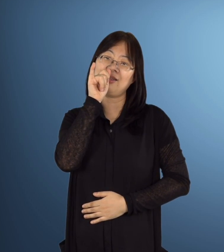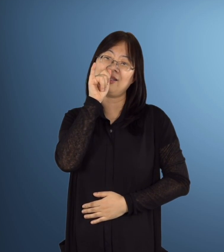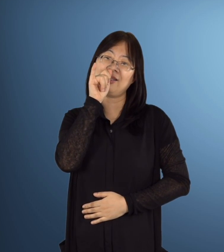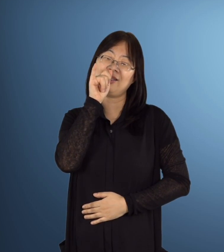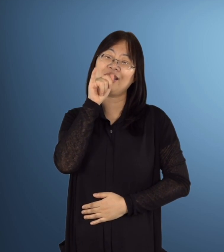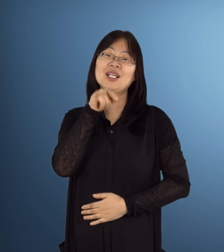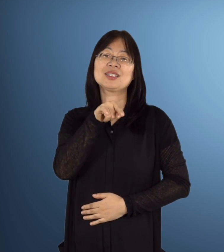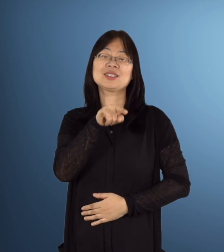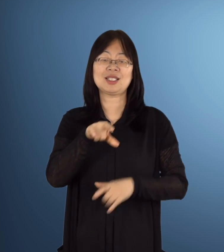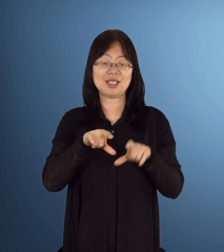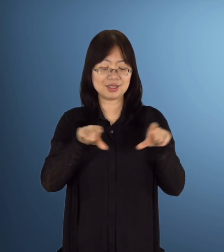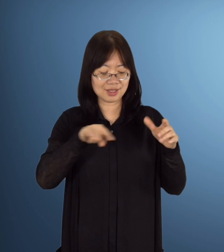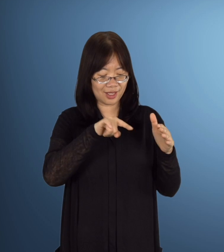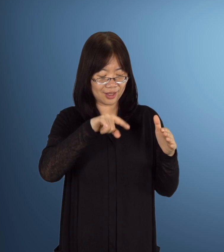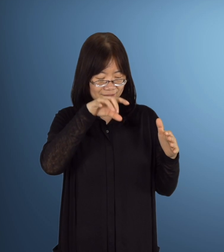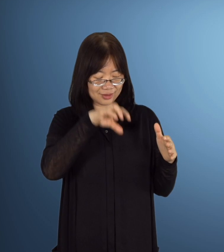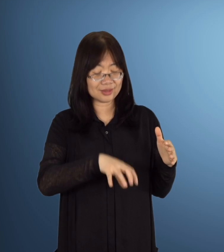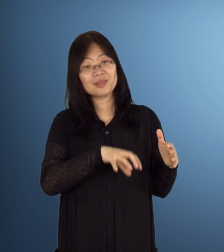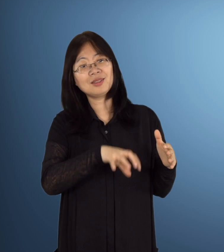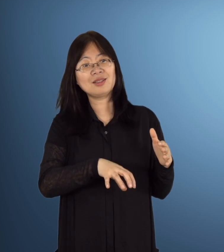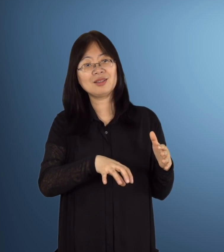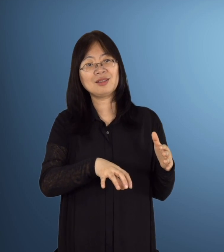근데 이게 일상에서